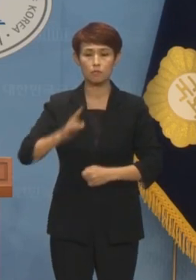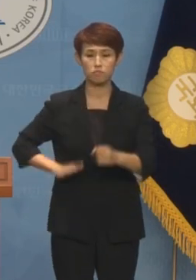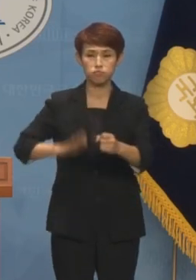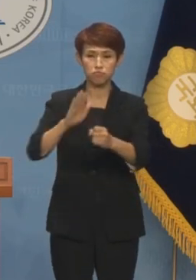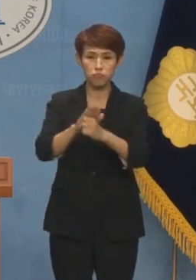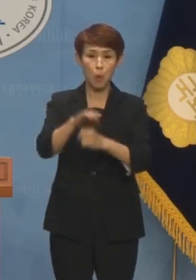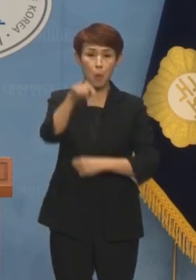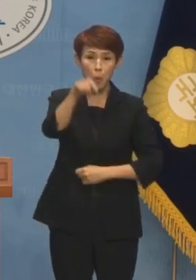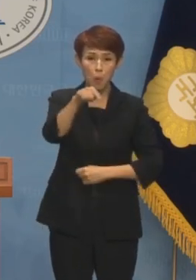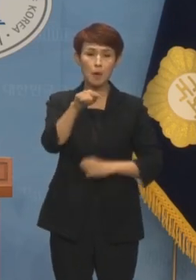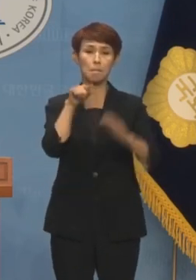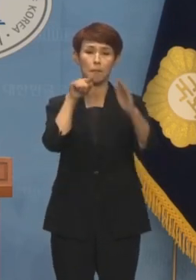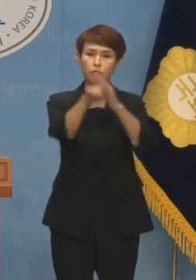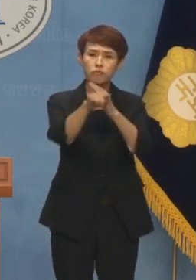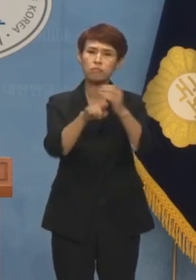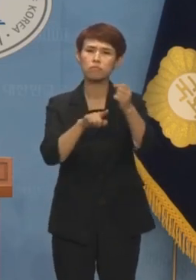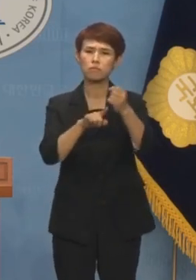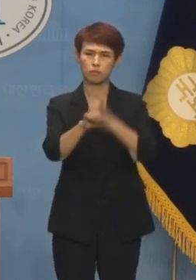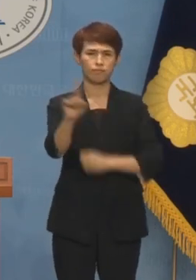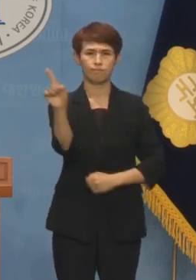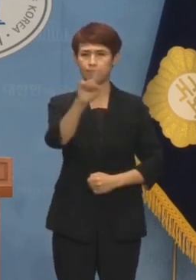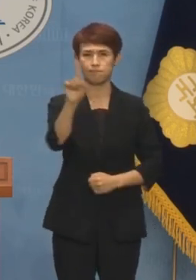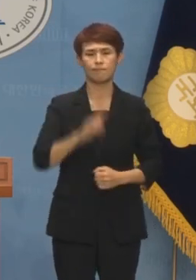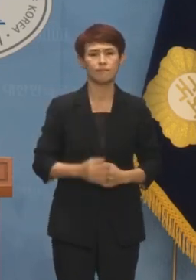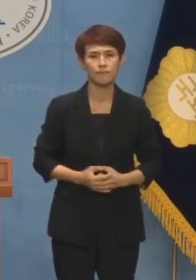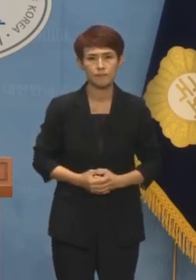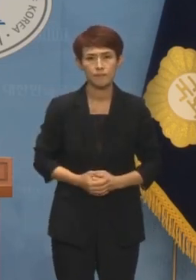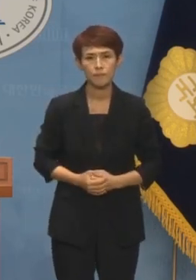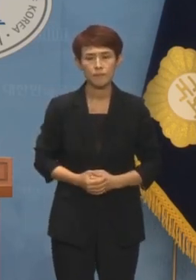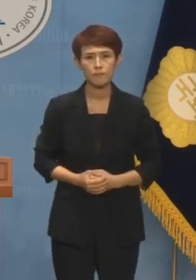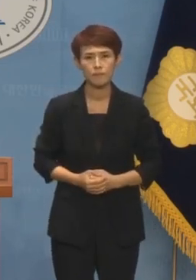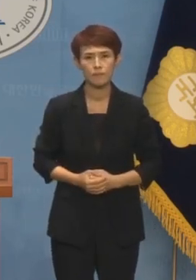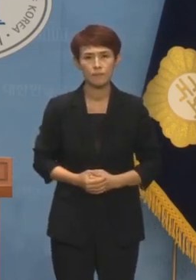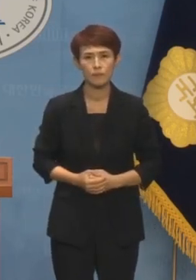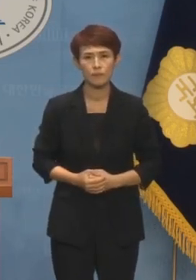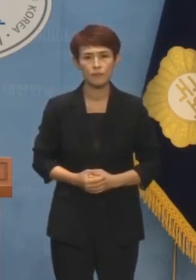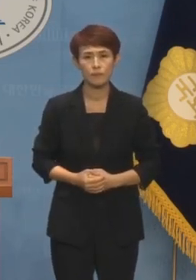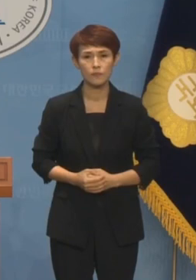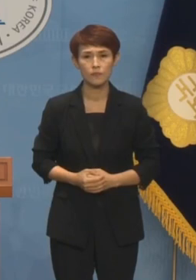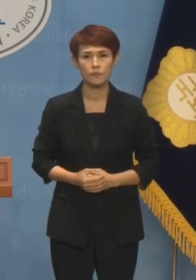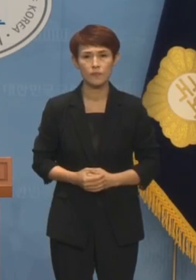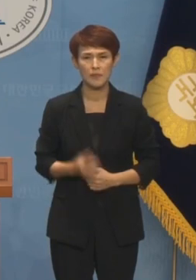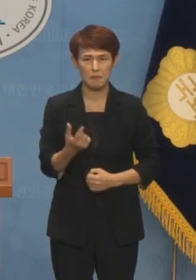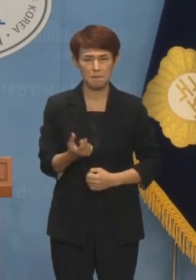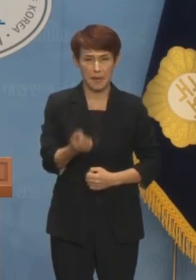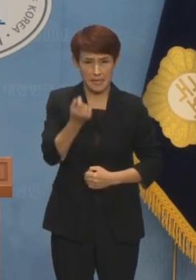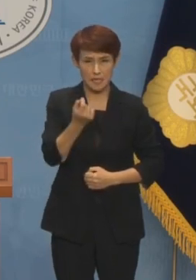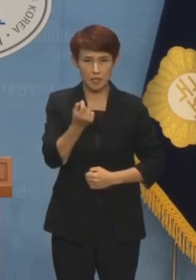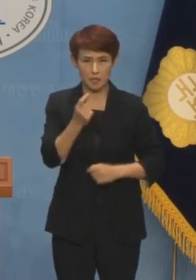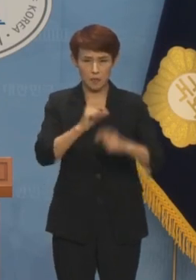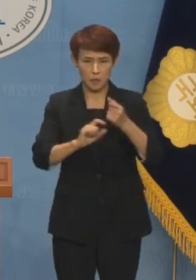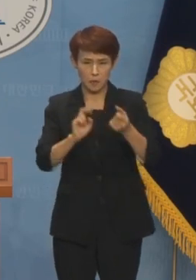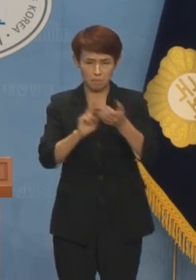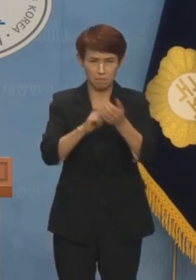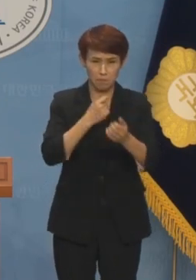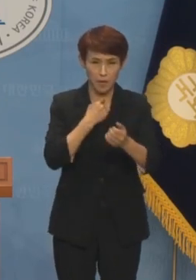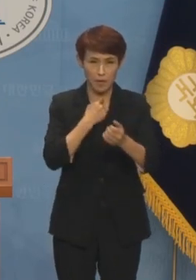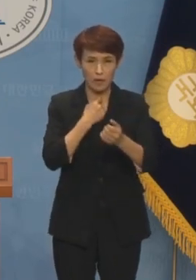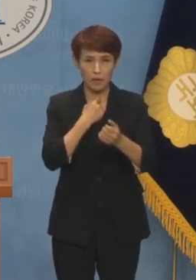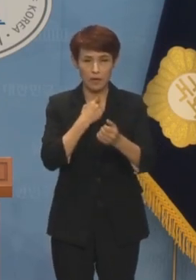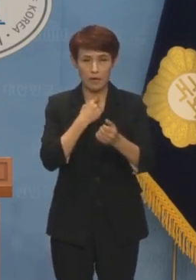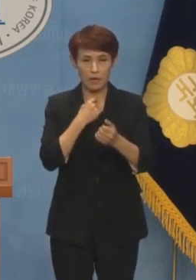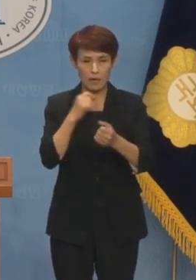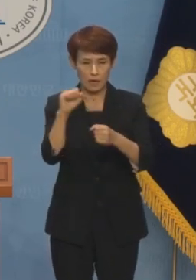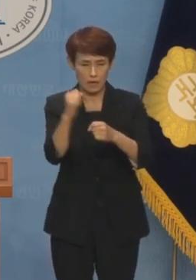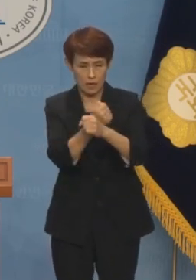콕 집어 방문한 이유가 대체 무엇입니까? 서둘러 더 숨기고 입을 맞춰야